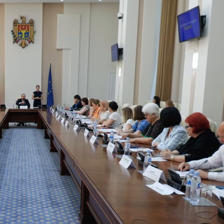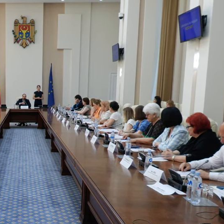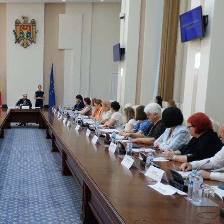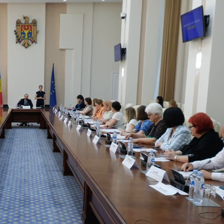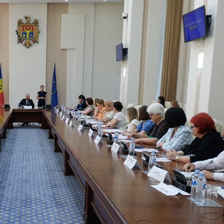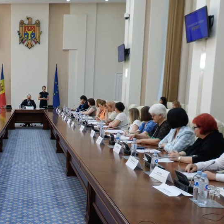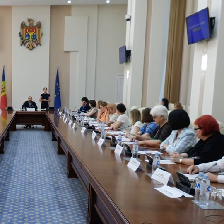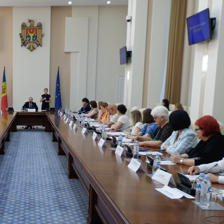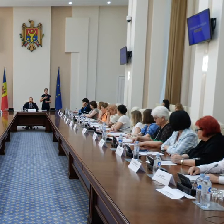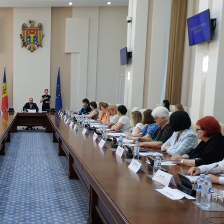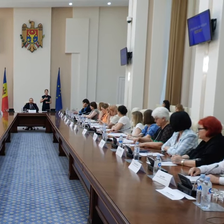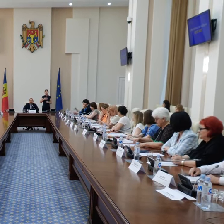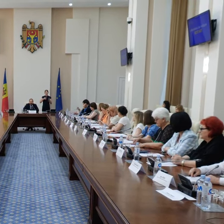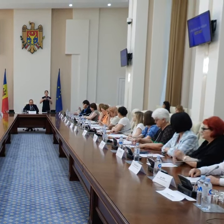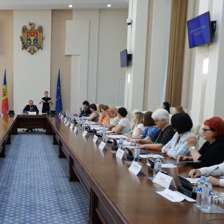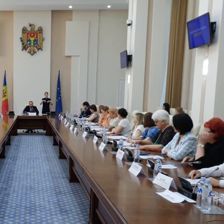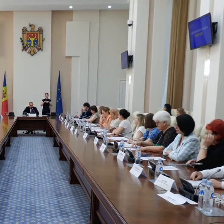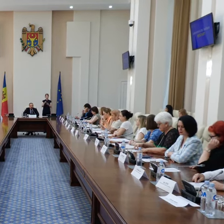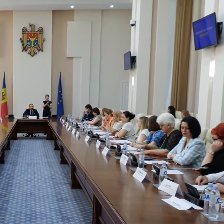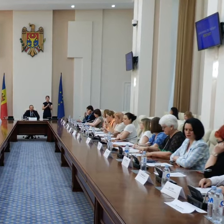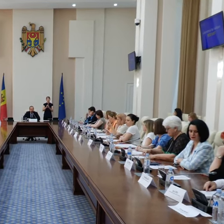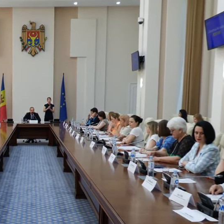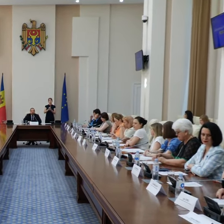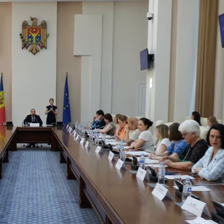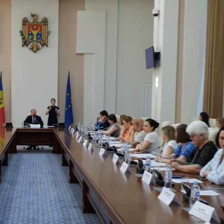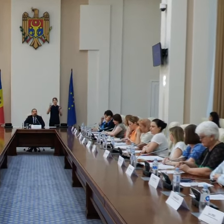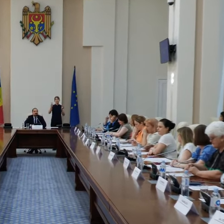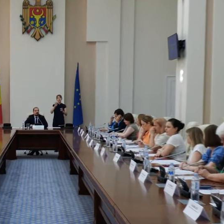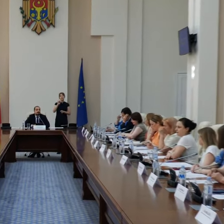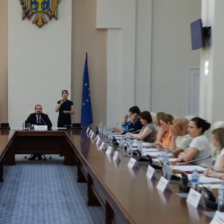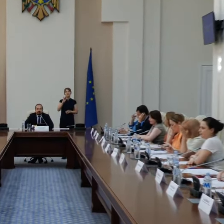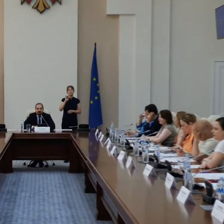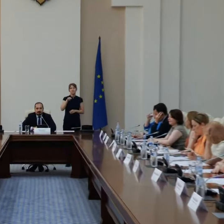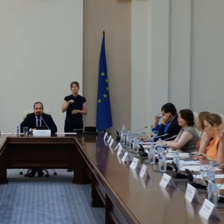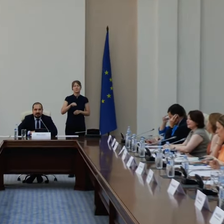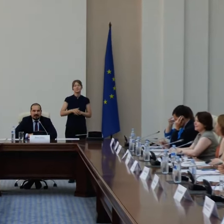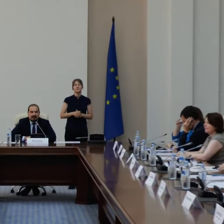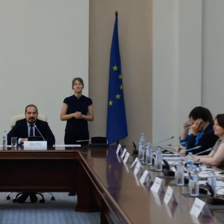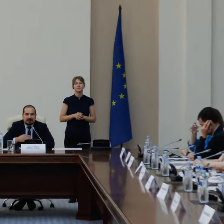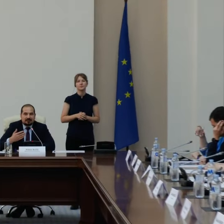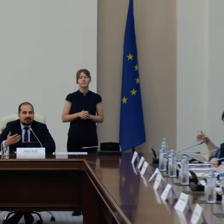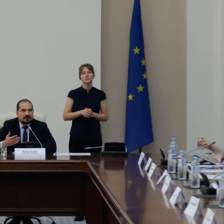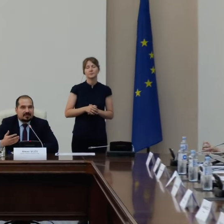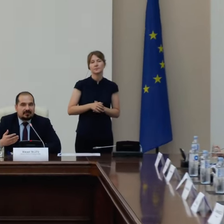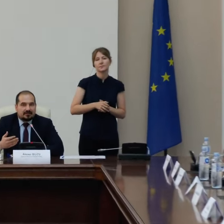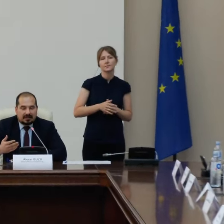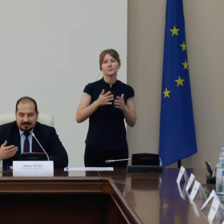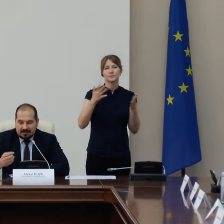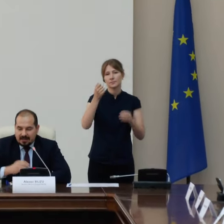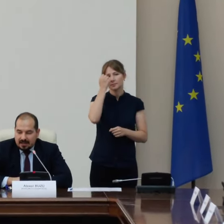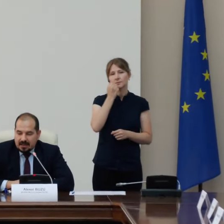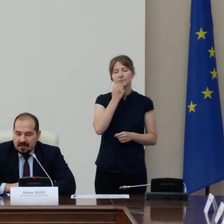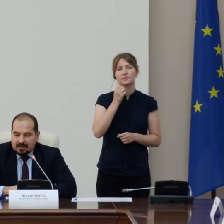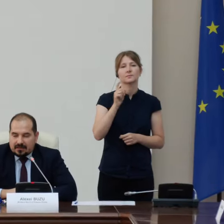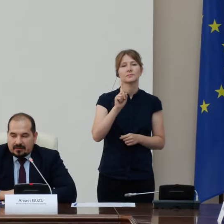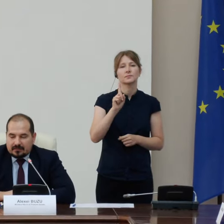în efortul nostru de reformă Restart. Mersi foarte mult că ați dat curs în invitații.